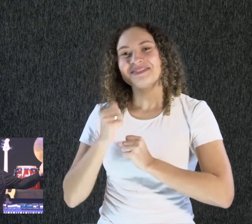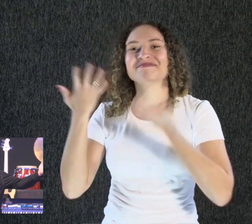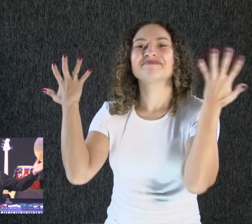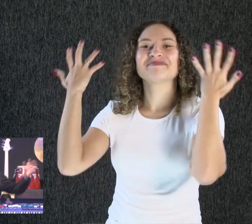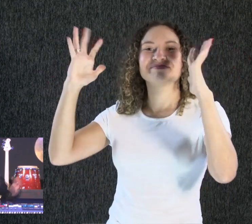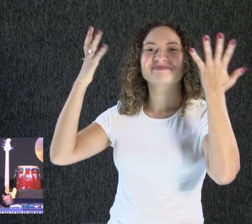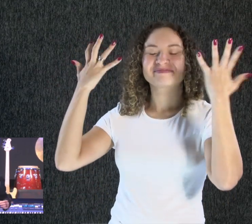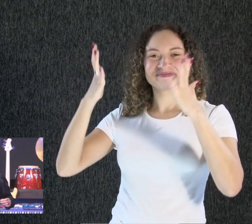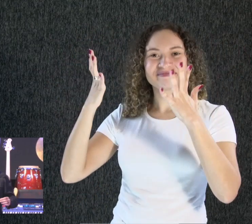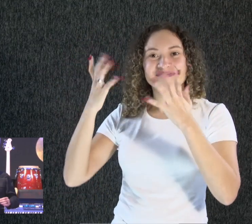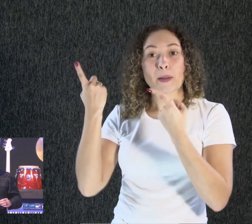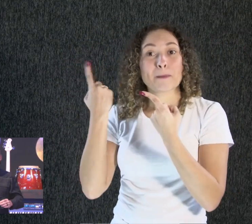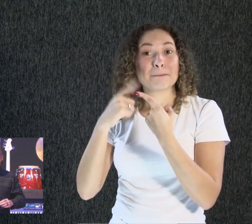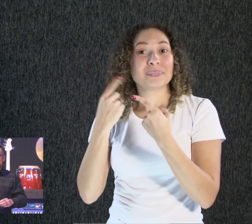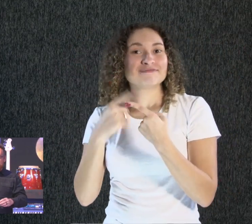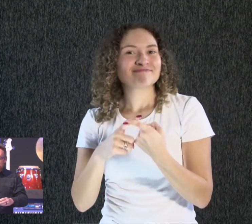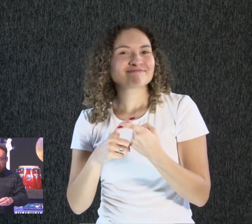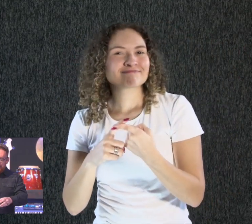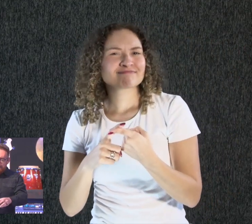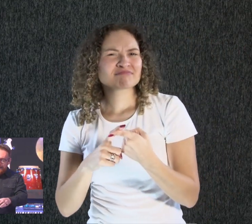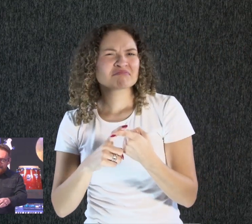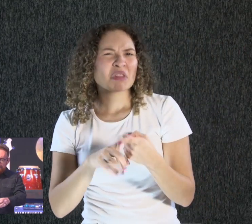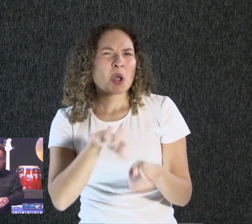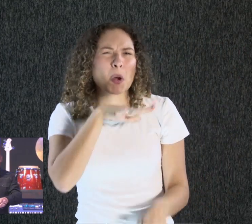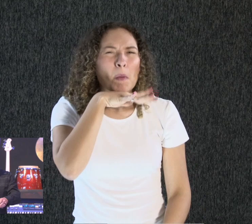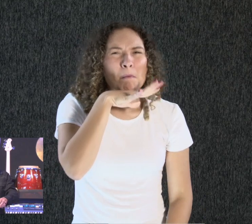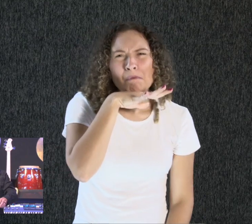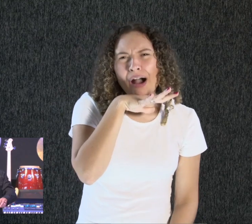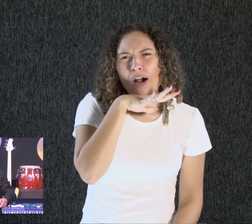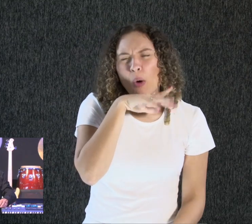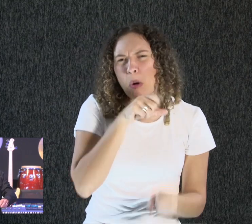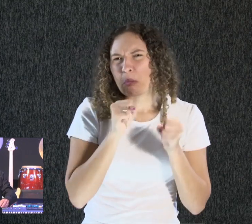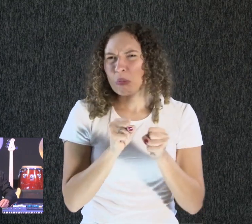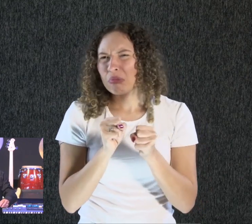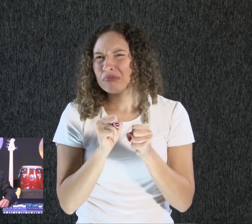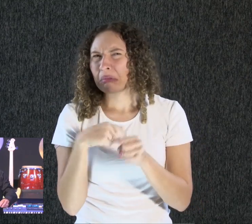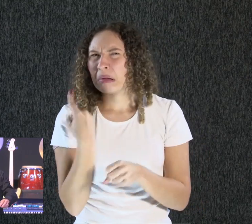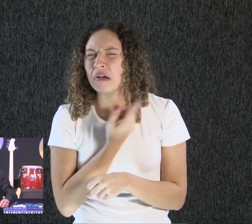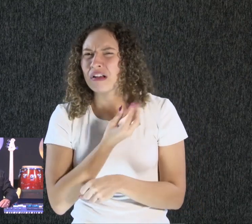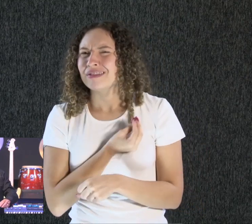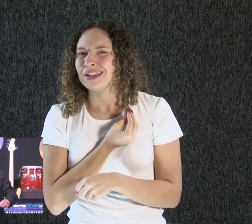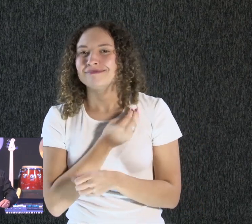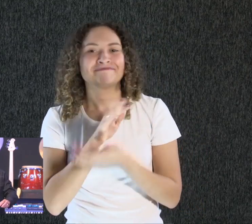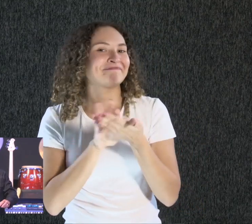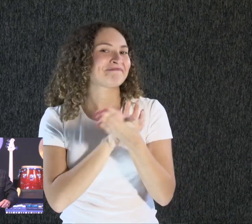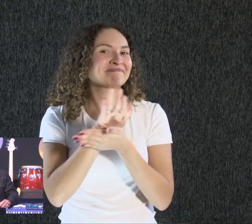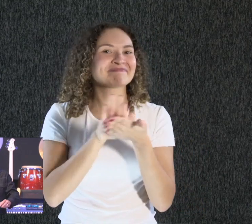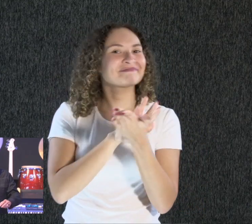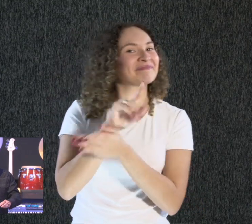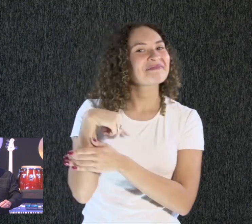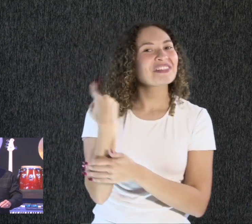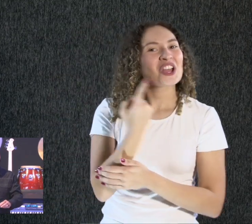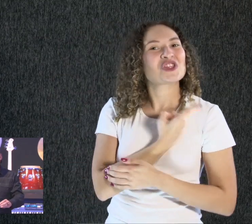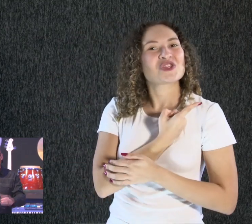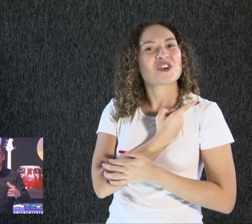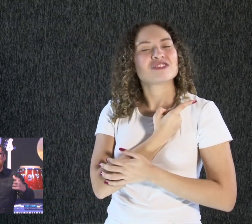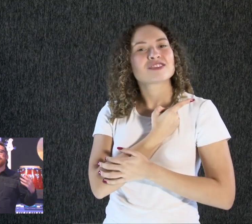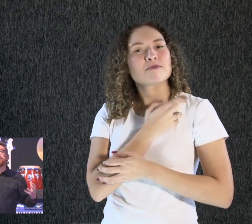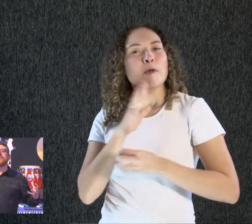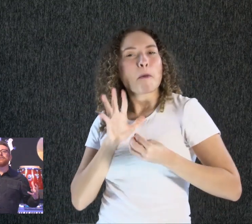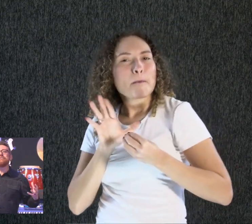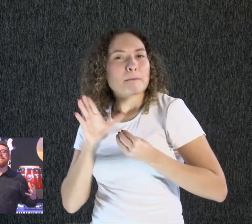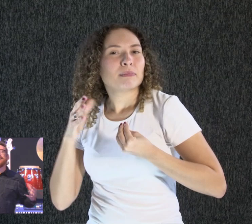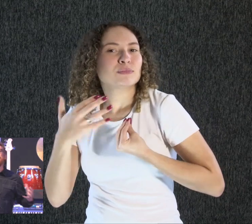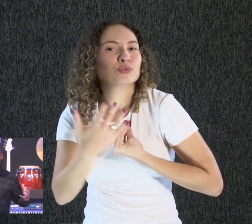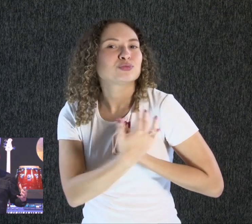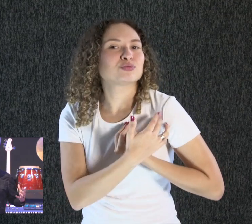Por isso podemos celebrar. Podemos celebrar, porque o mal já não tem mais poder sobre a nossa vida. Estamos